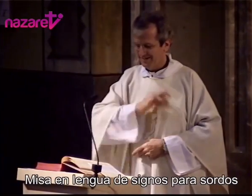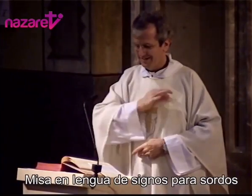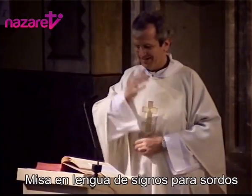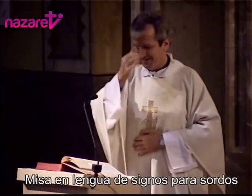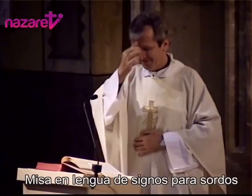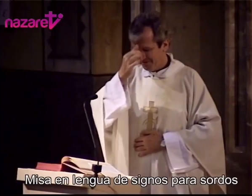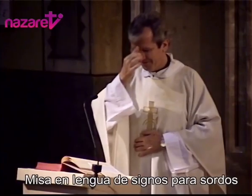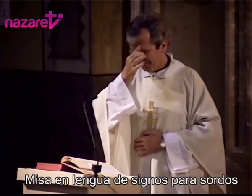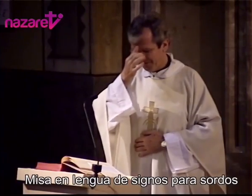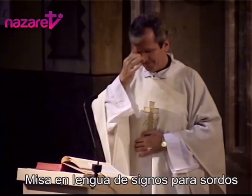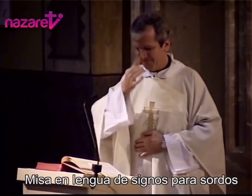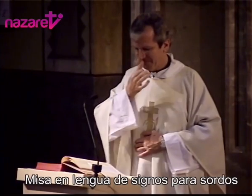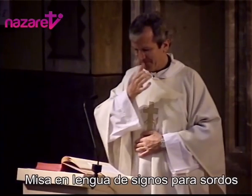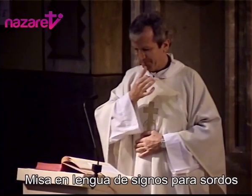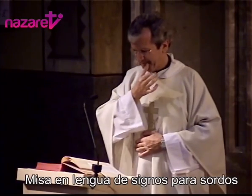Gloria a ti, Señor.